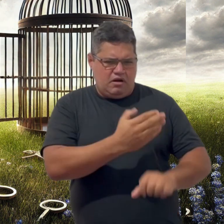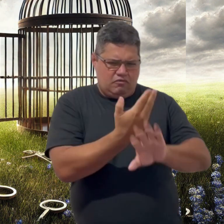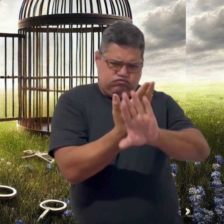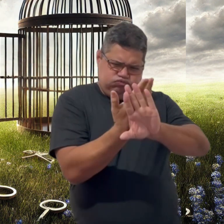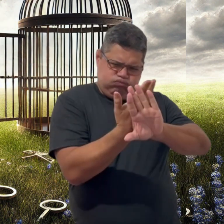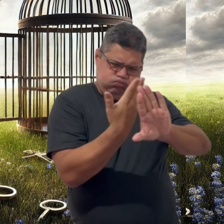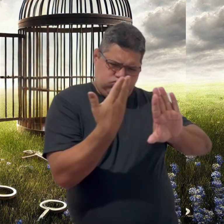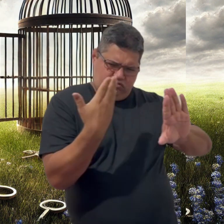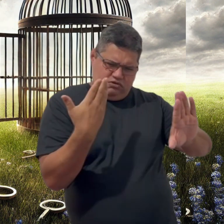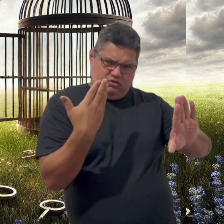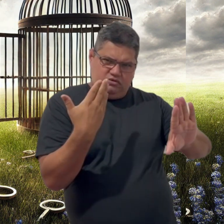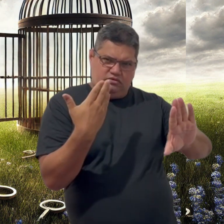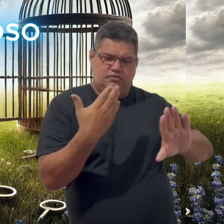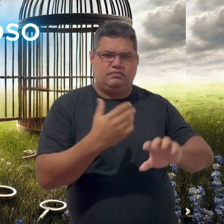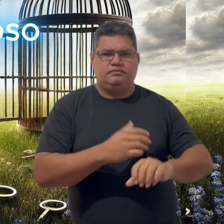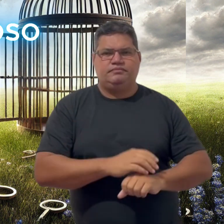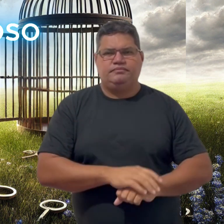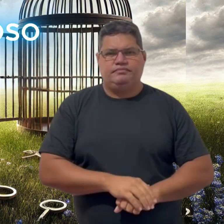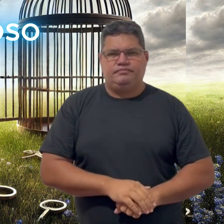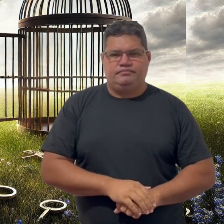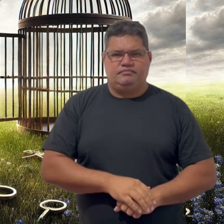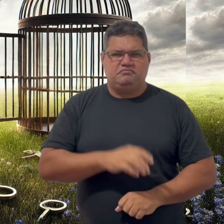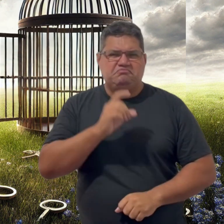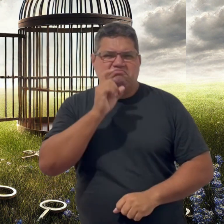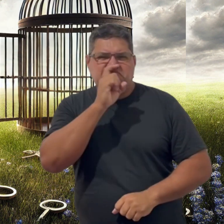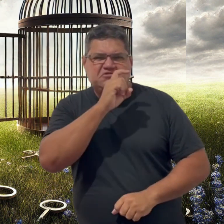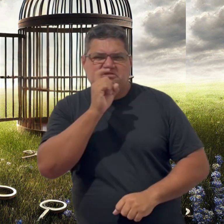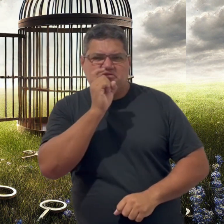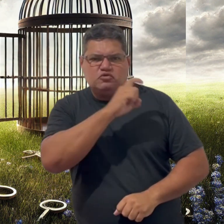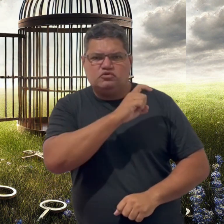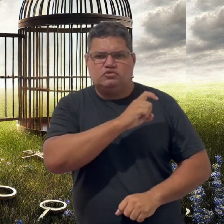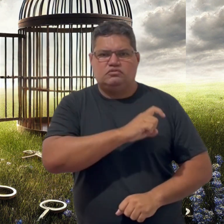opositor e mentiroso.